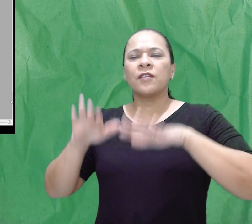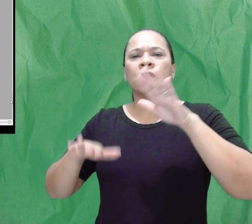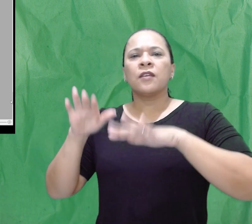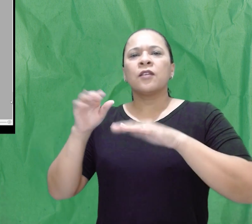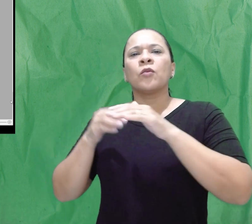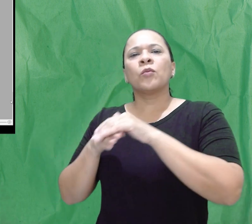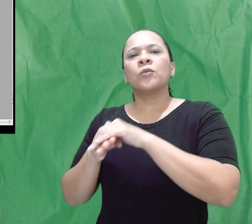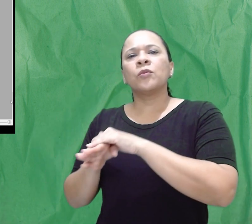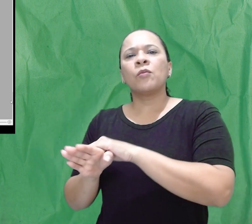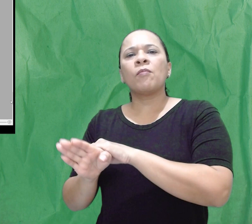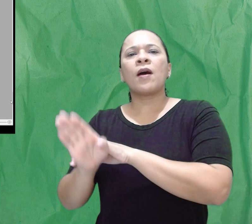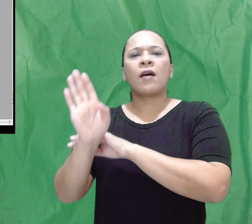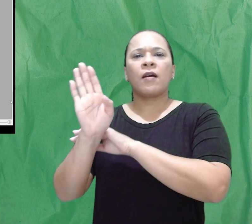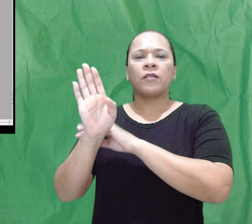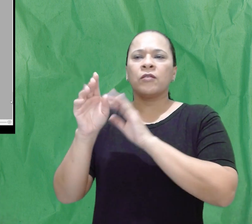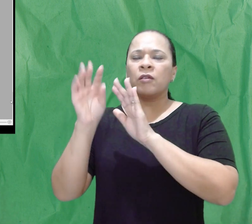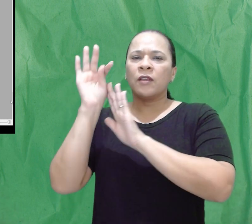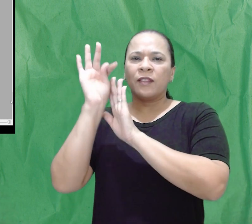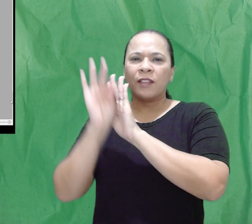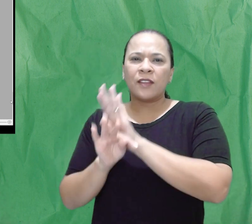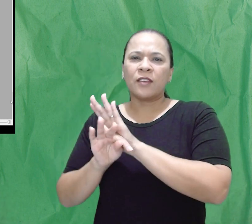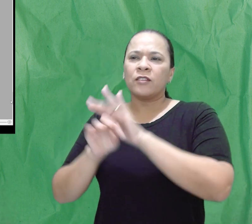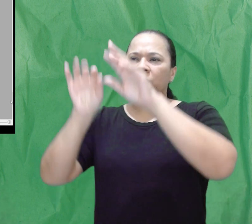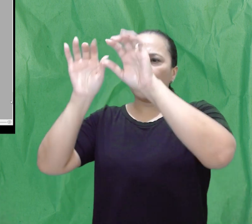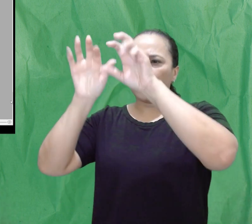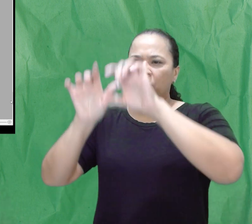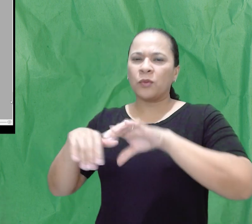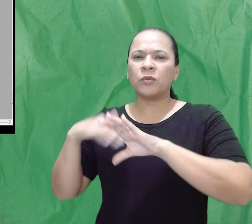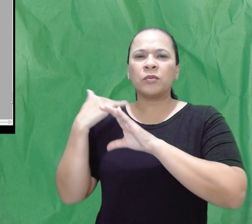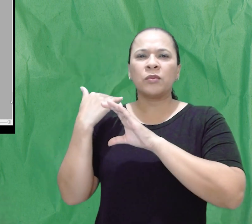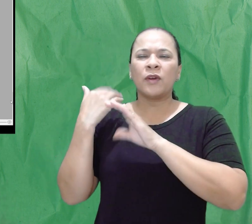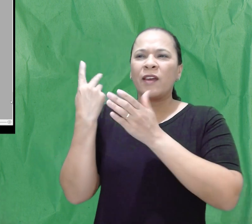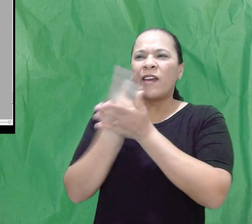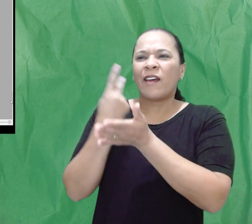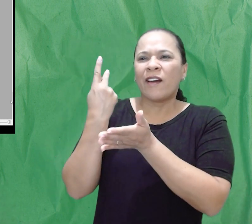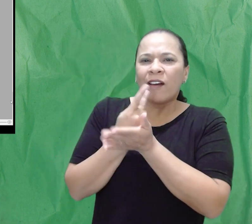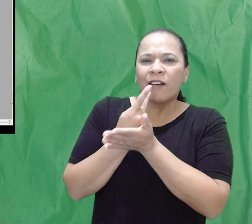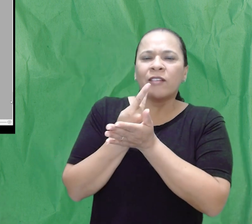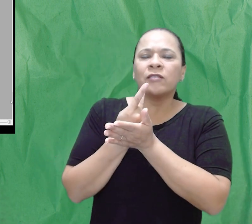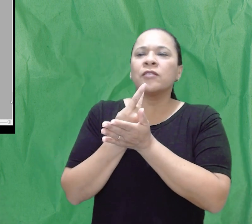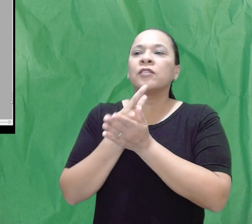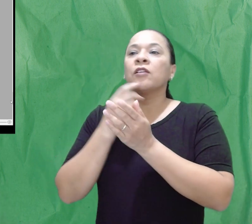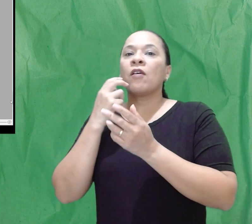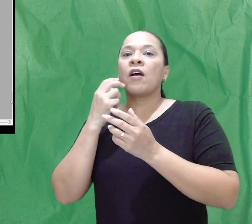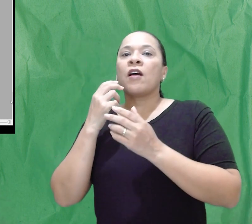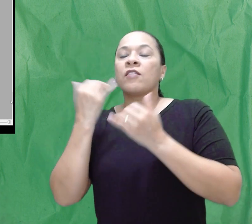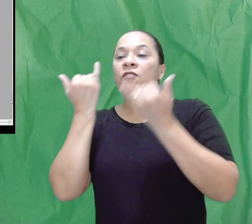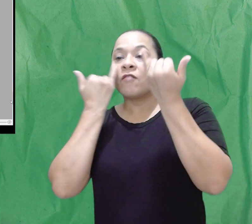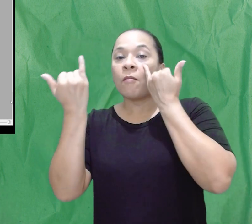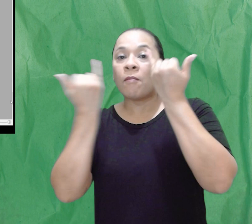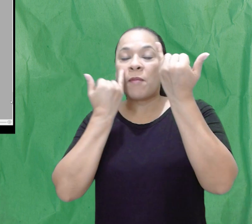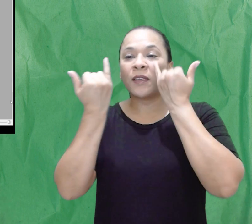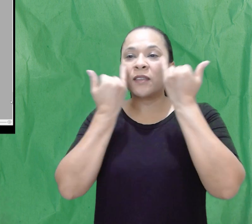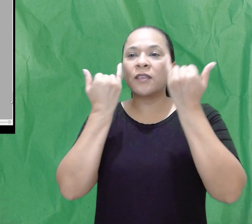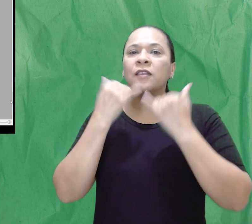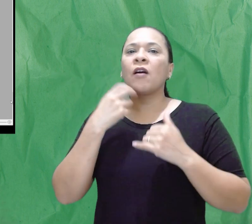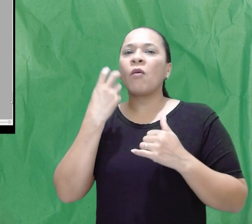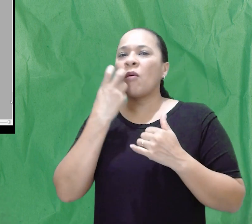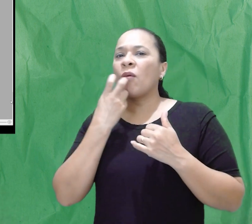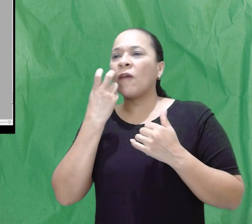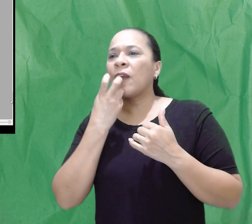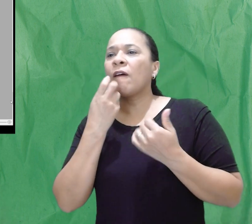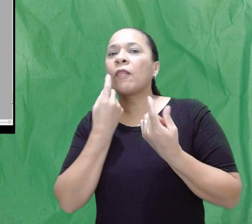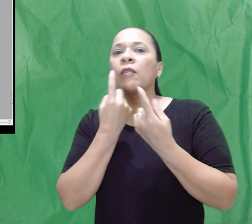esse costume, né, de ter textos mal escritos, ela acaba privilegiando a troca oral de informações, que é o quê? A